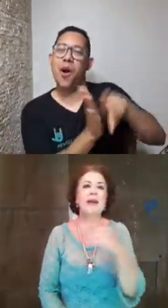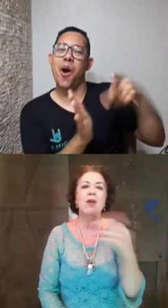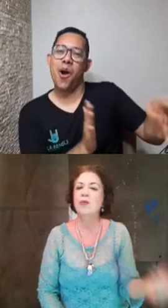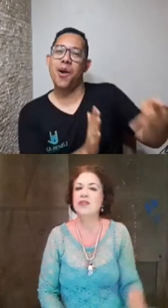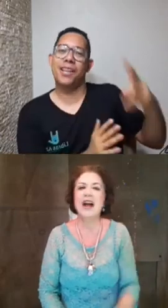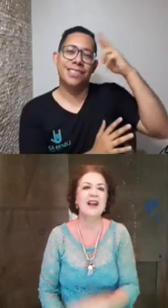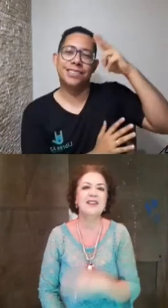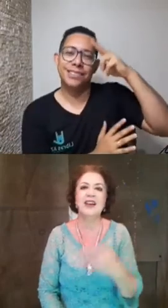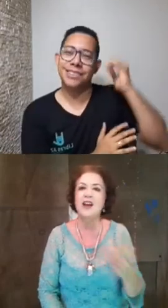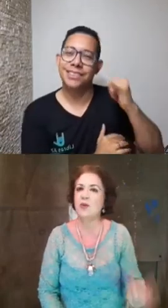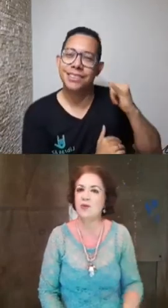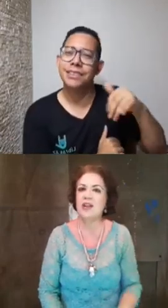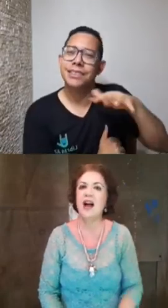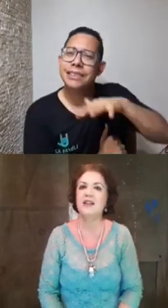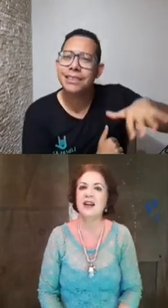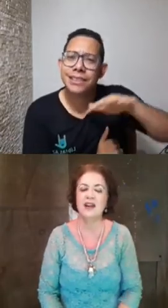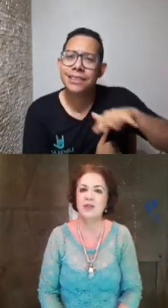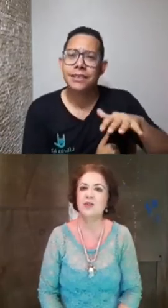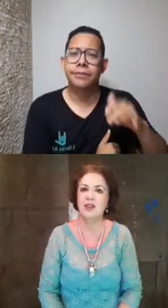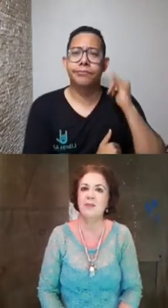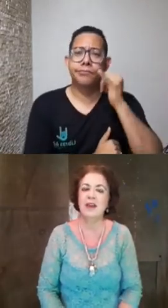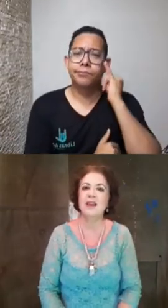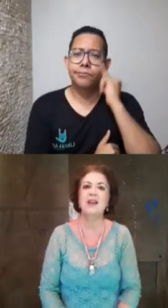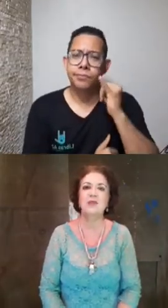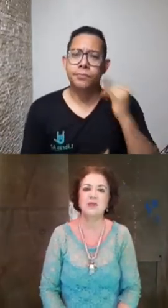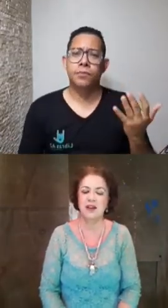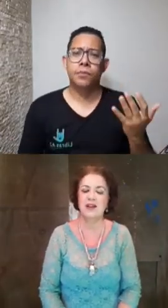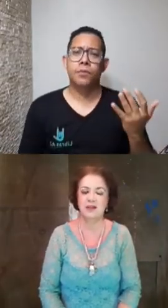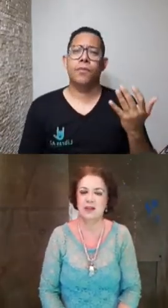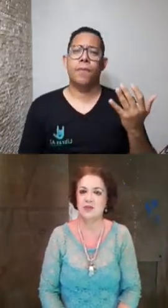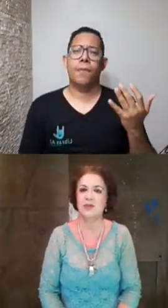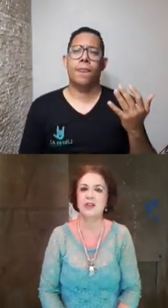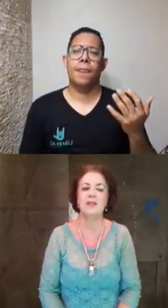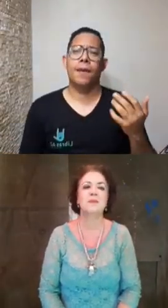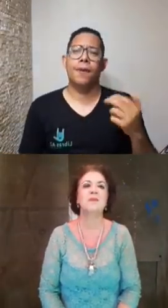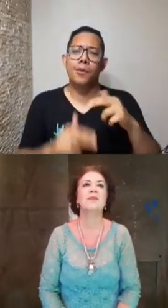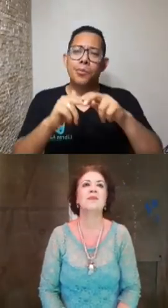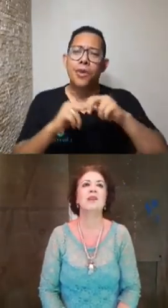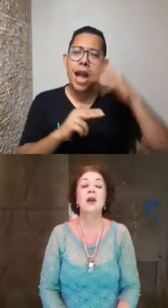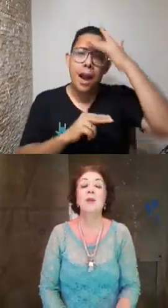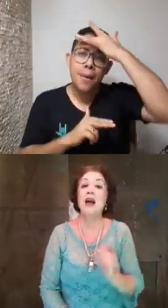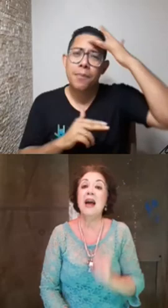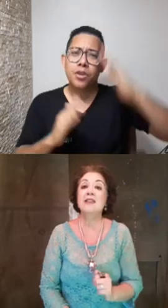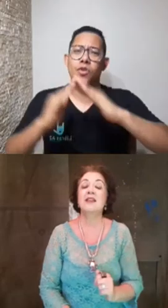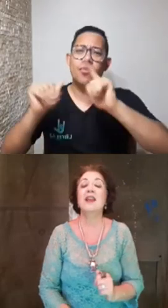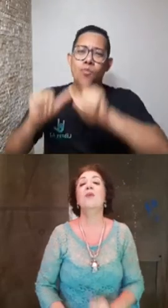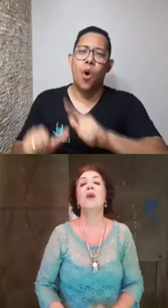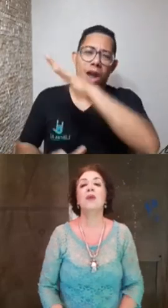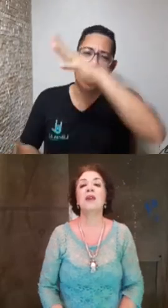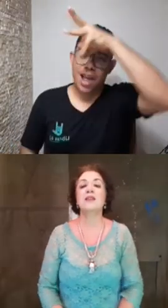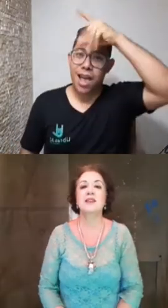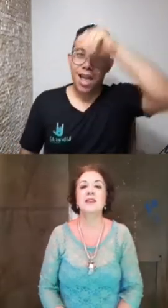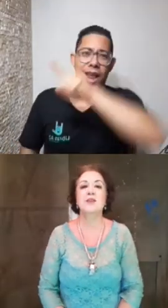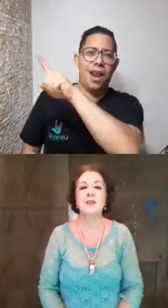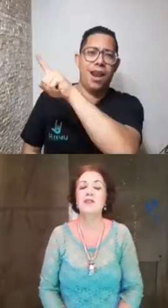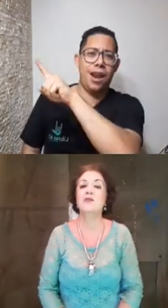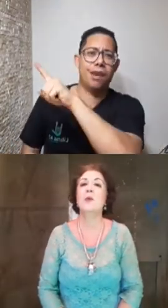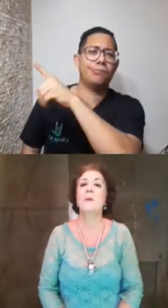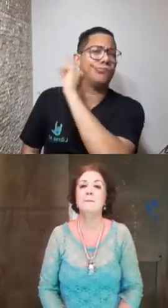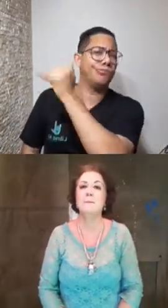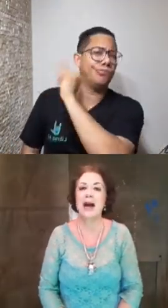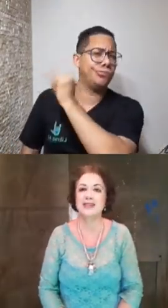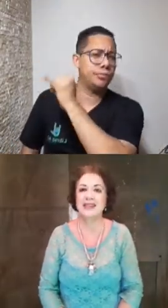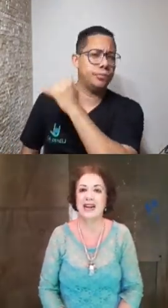também contada e recontada entre os ribeirinhos lá na Amazônia. Mas eu a conheci no